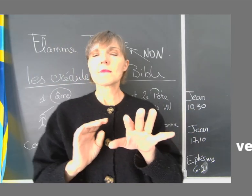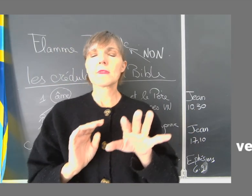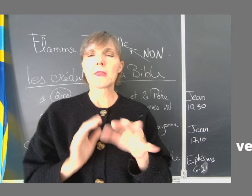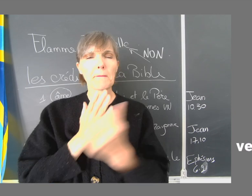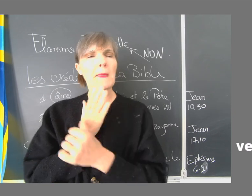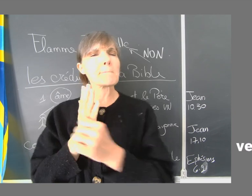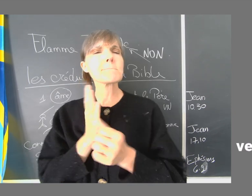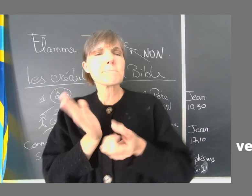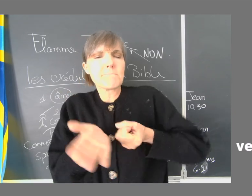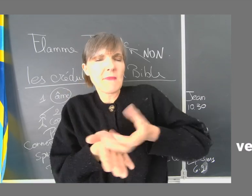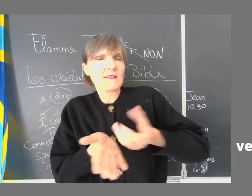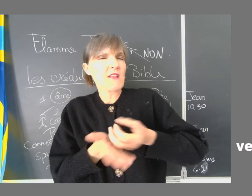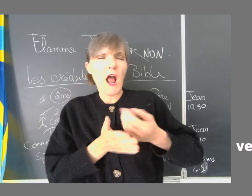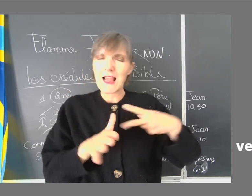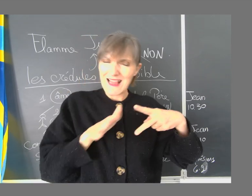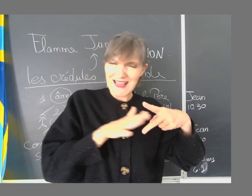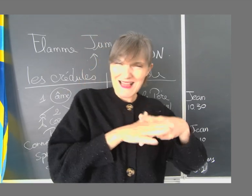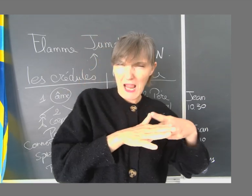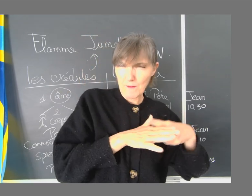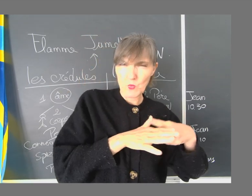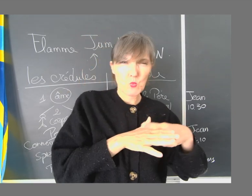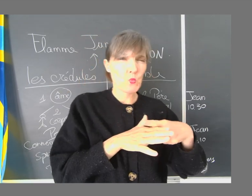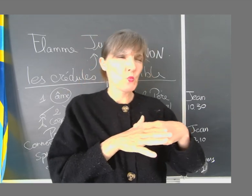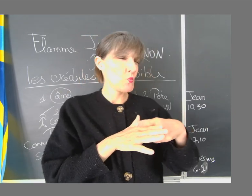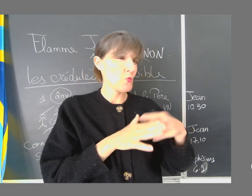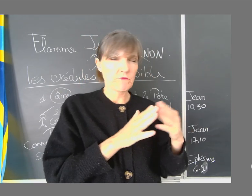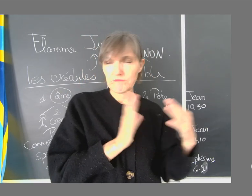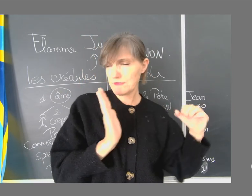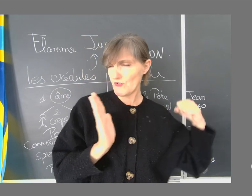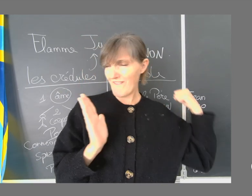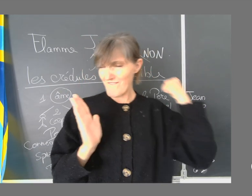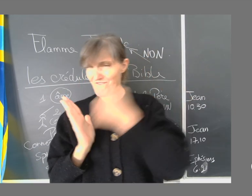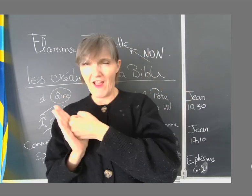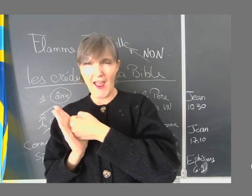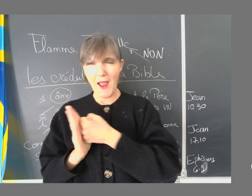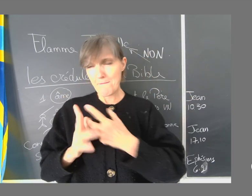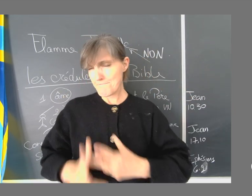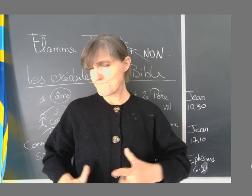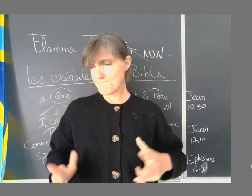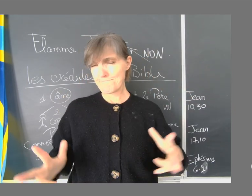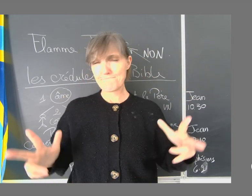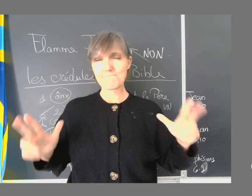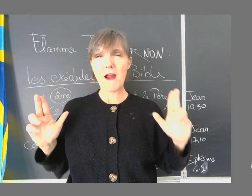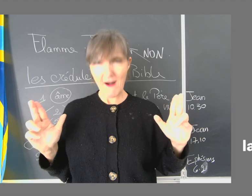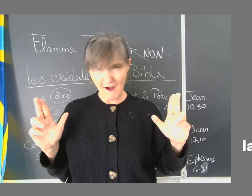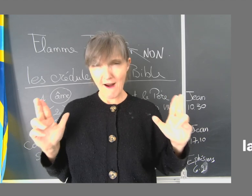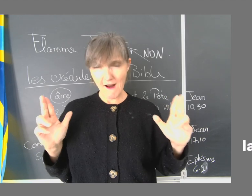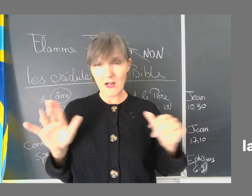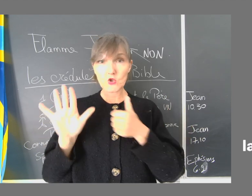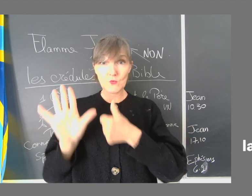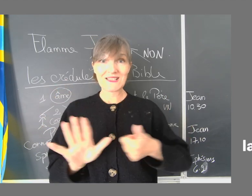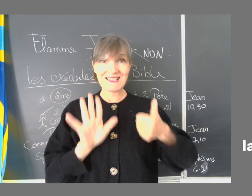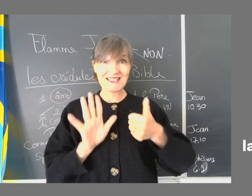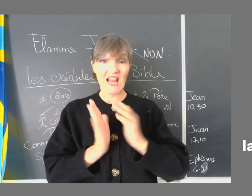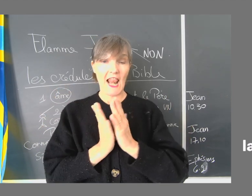verset dans jean 10 30 et que ce soit du début de la bible la genèse jusqu'à la fin